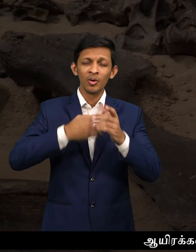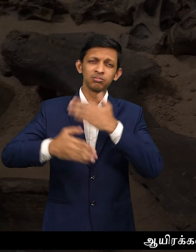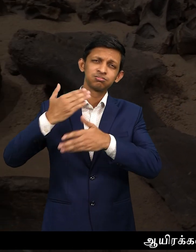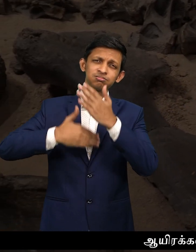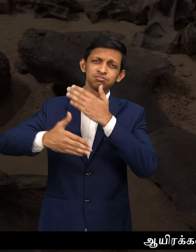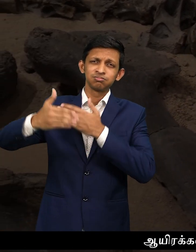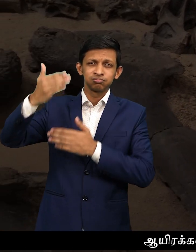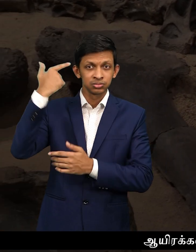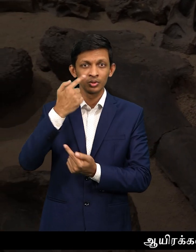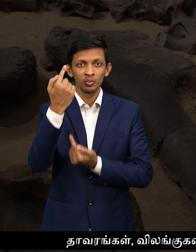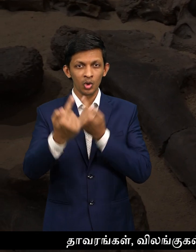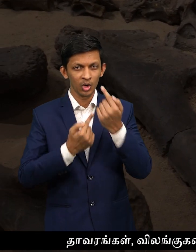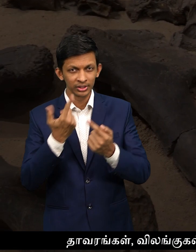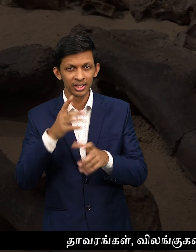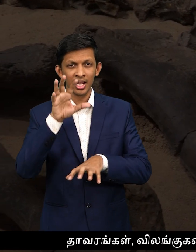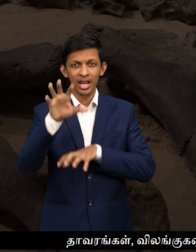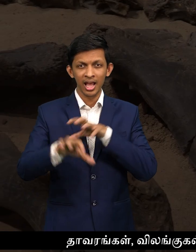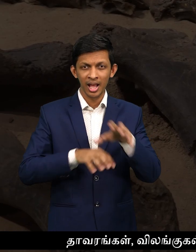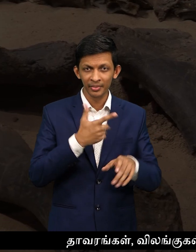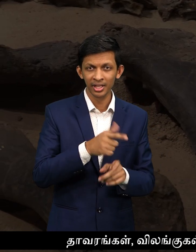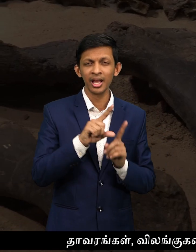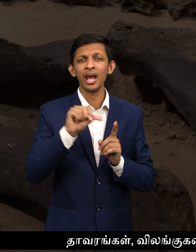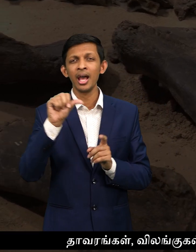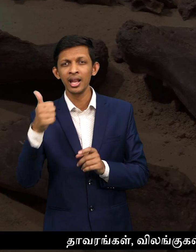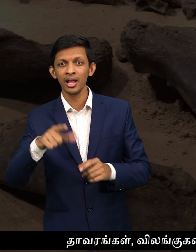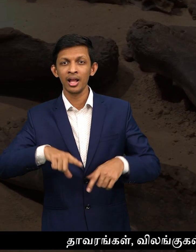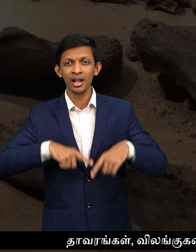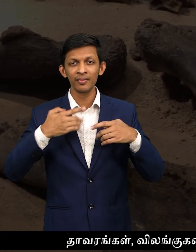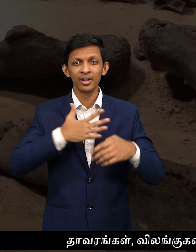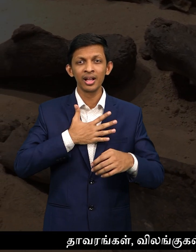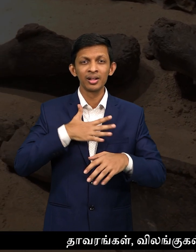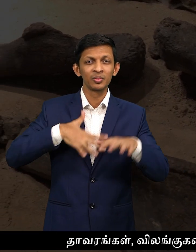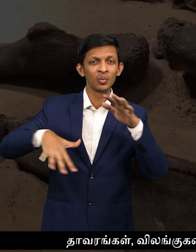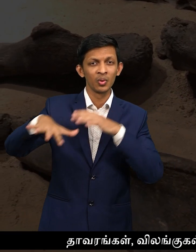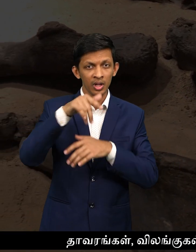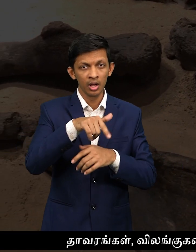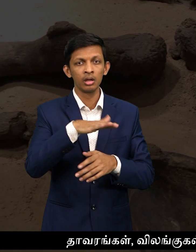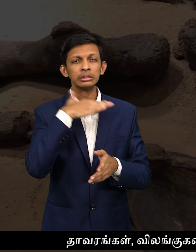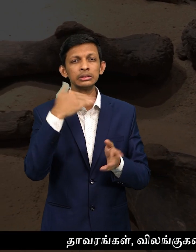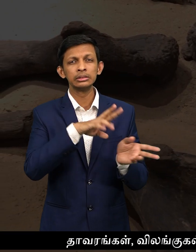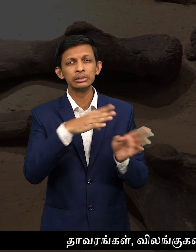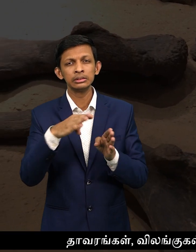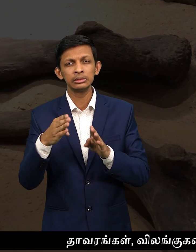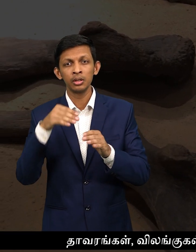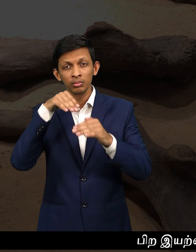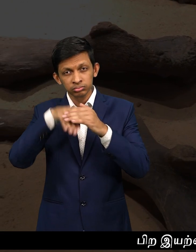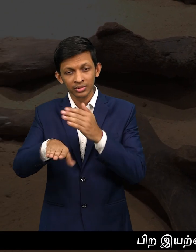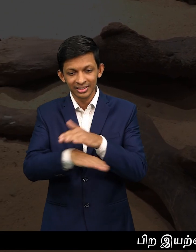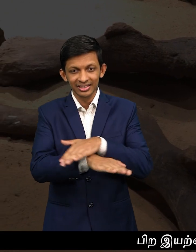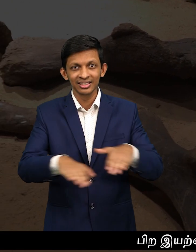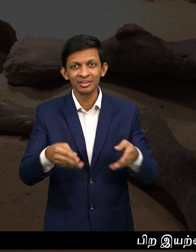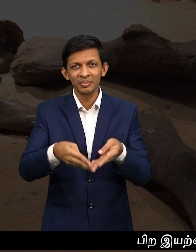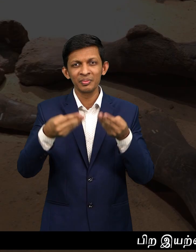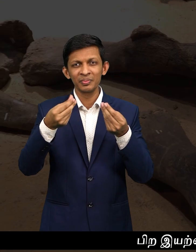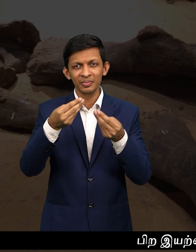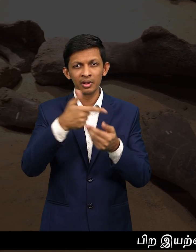ஆயிரக்கணக்கான ஆண்டுகளுக்கு முன்பு தாவரங்கள், விலங்குகள் மற்றும் பிற உயிரினங்களின் வெள்ளம் மற்றும் பிற